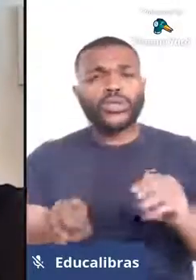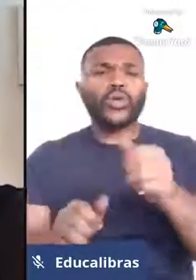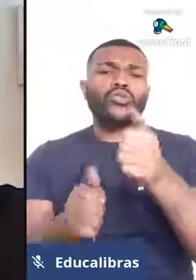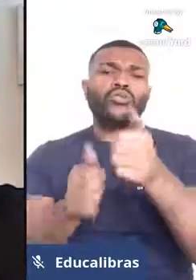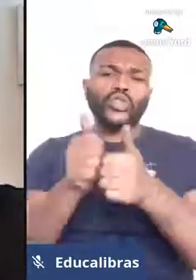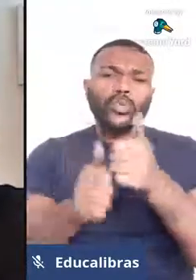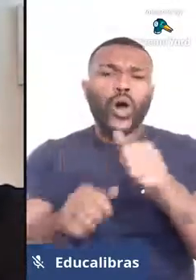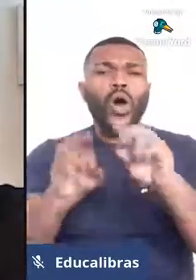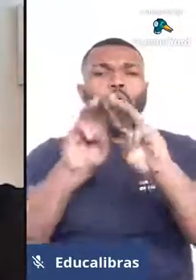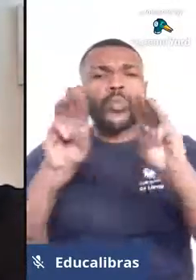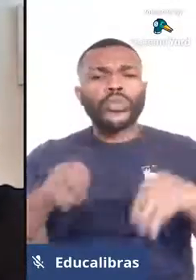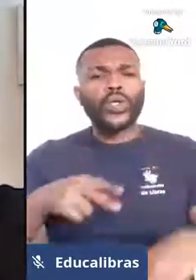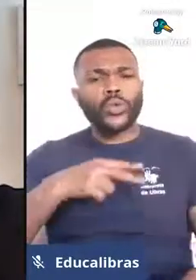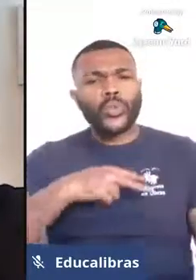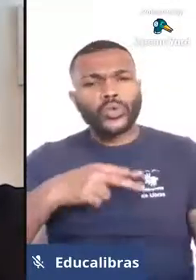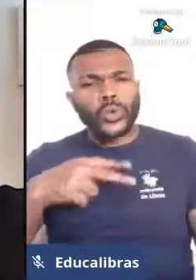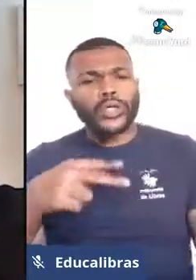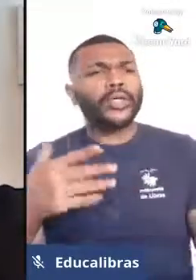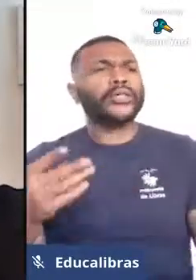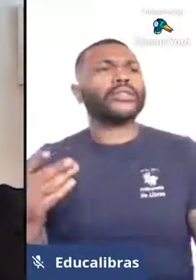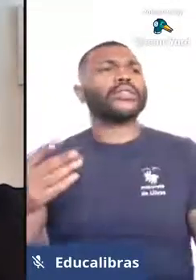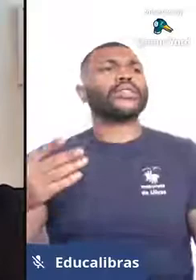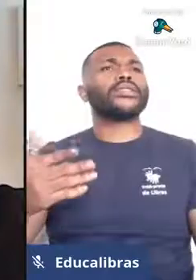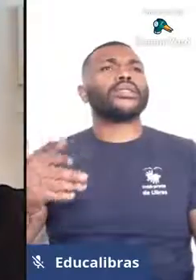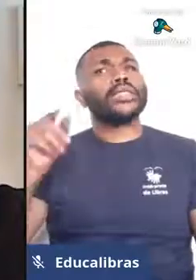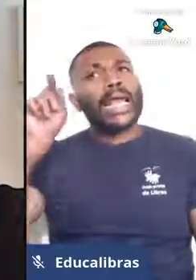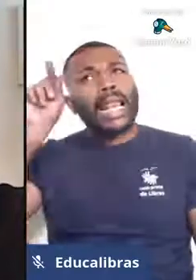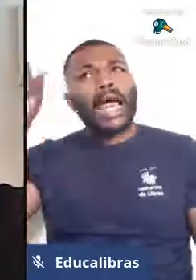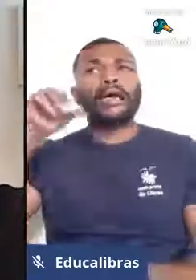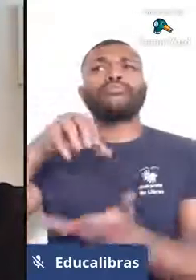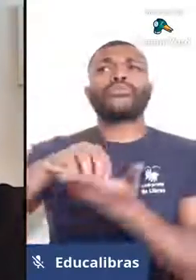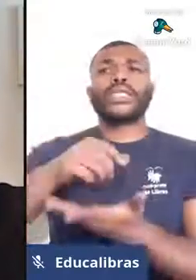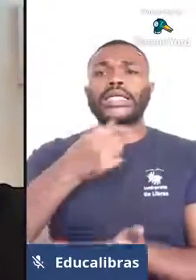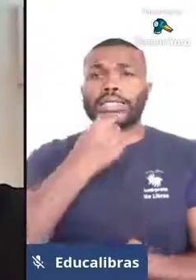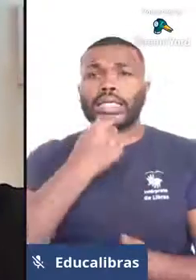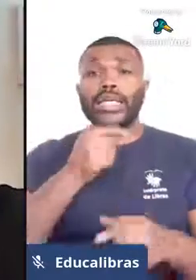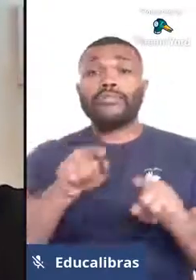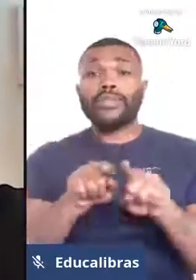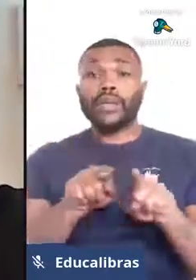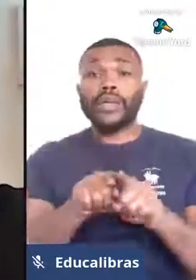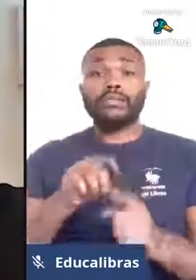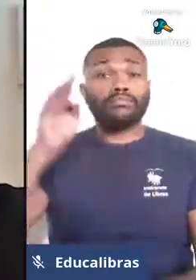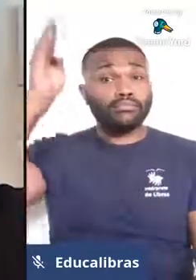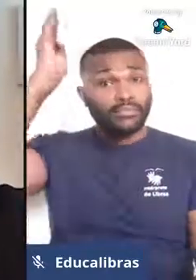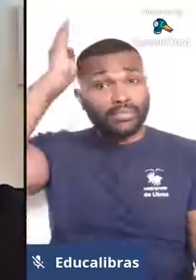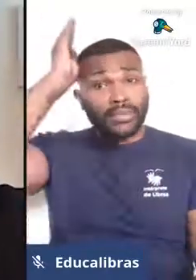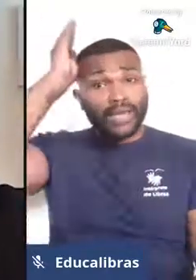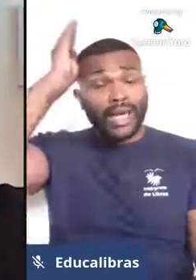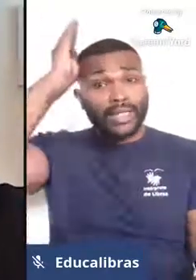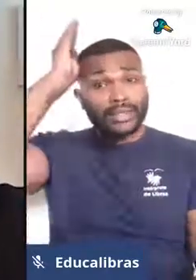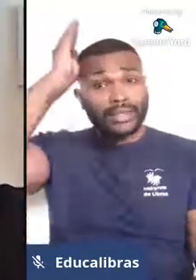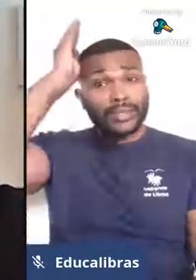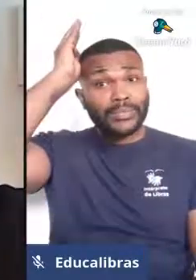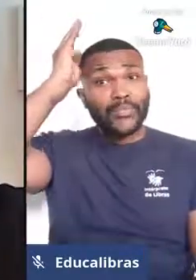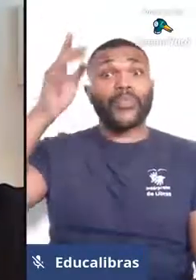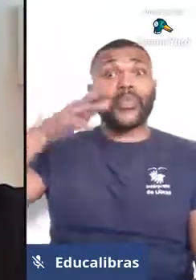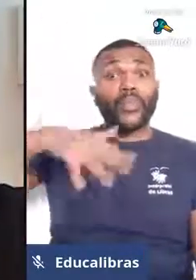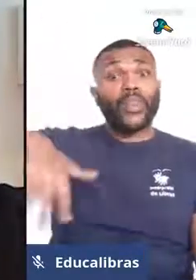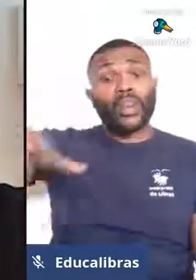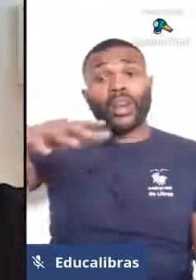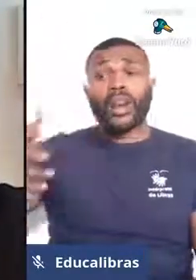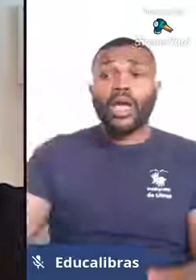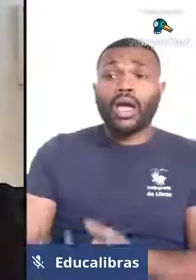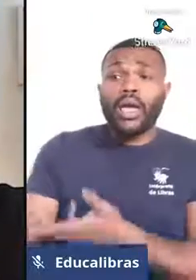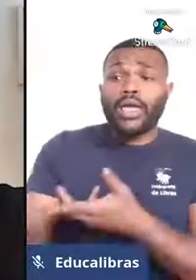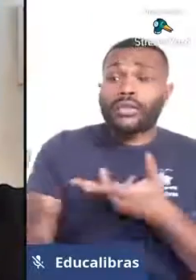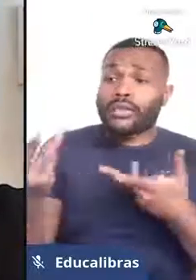British Council serão para sempre organizações do Sesc, organizações que acolhem não só a pessoa com deficiência,